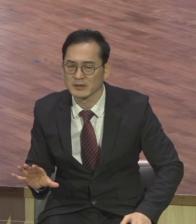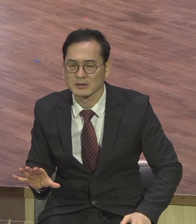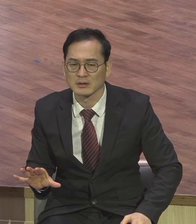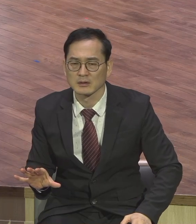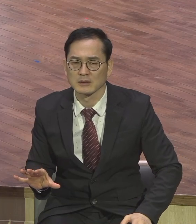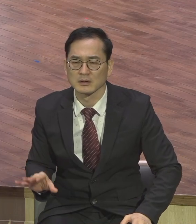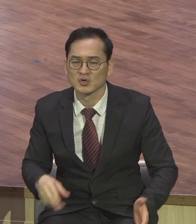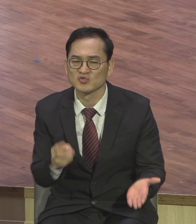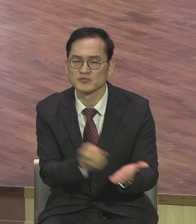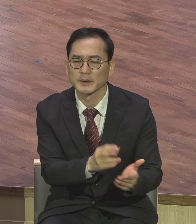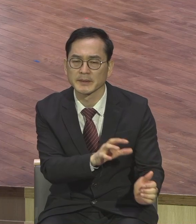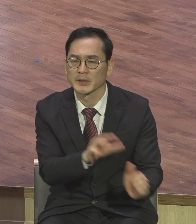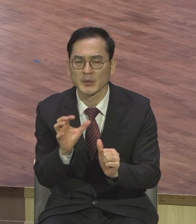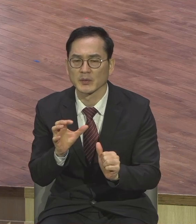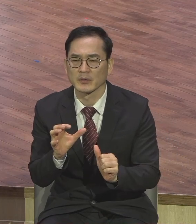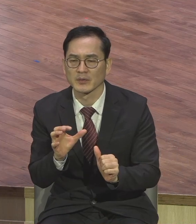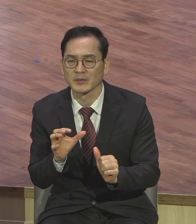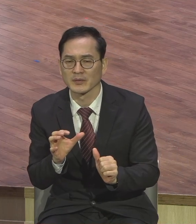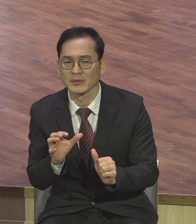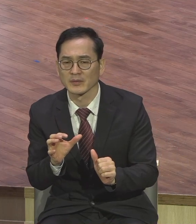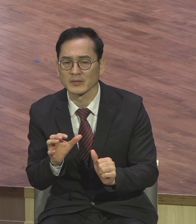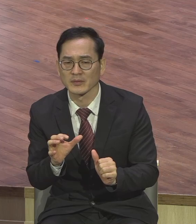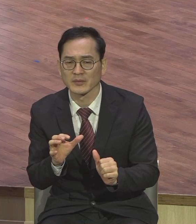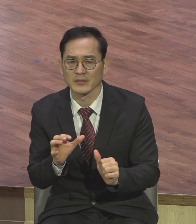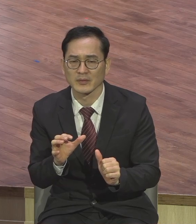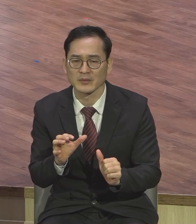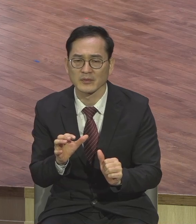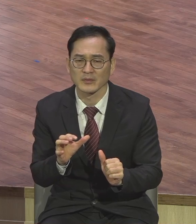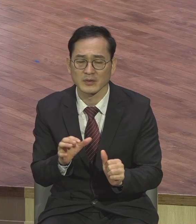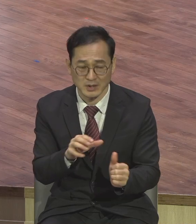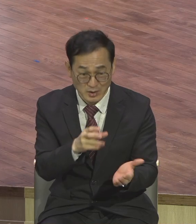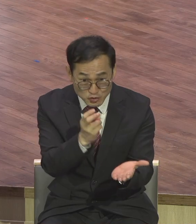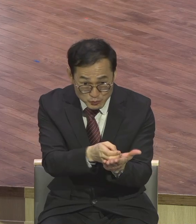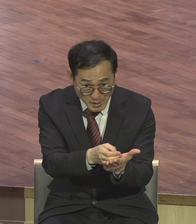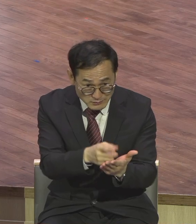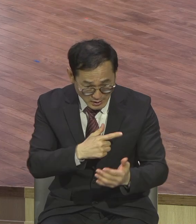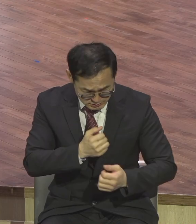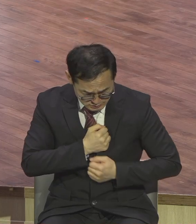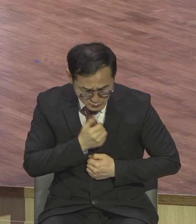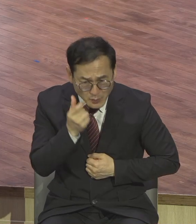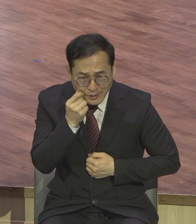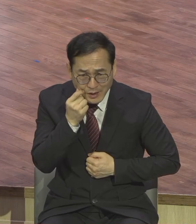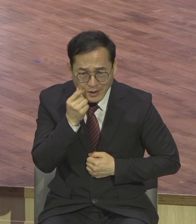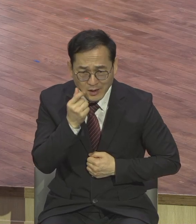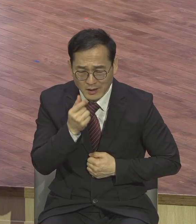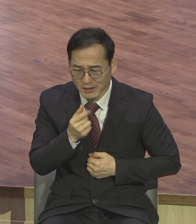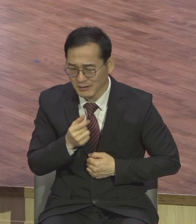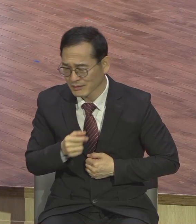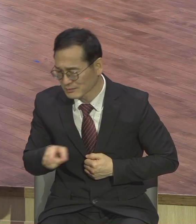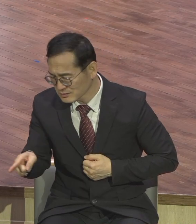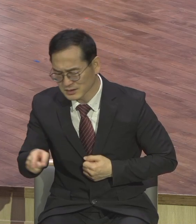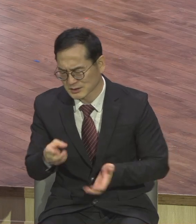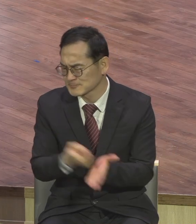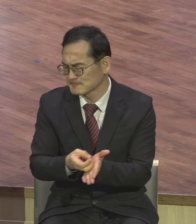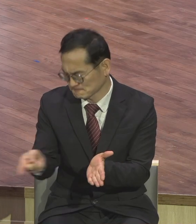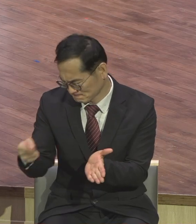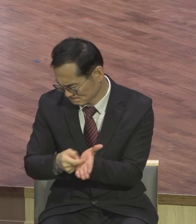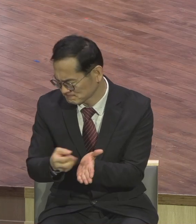가지고 그것도 못 지키면서 자기들 규례를 또 만들었습니다. 이들이 만든 율법 규례를